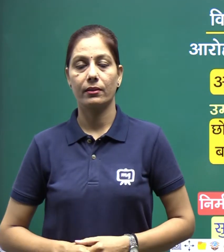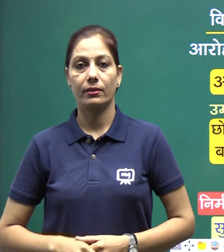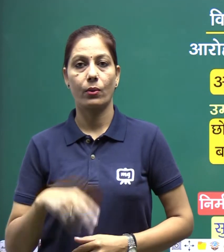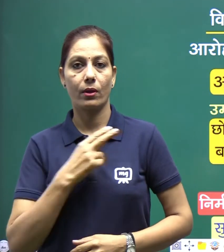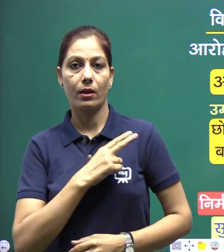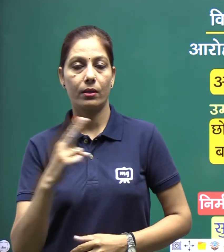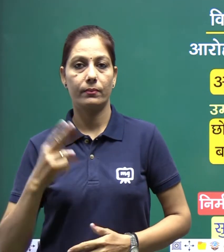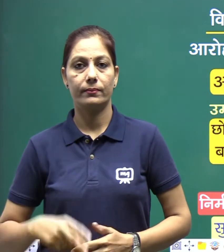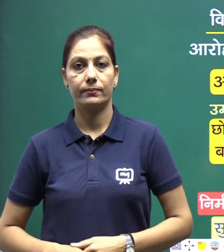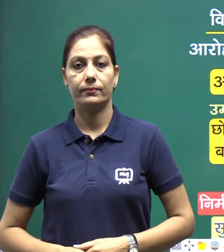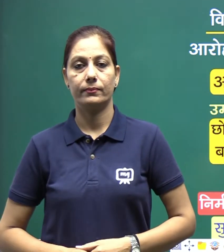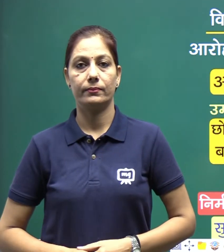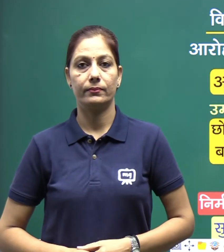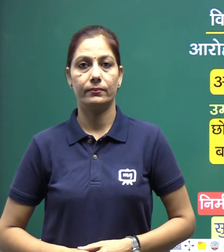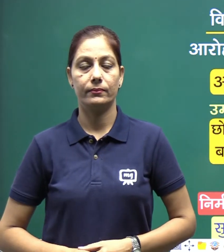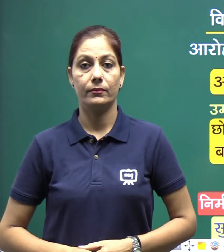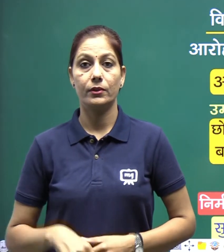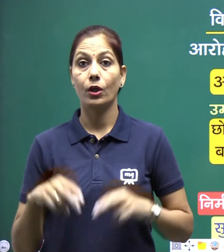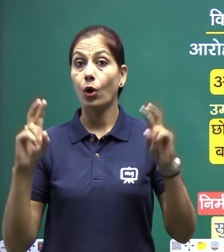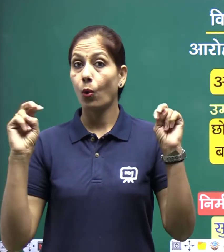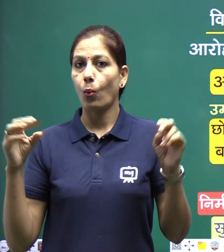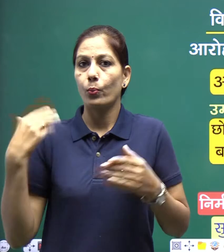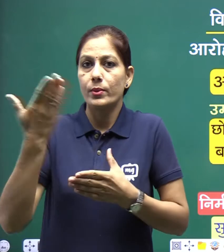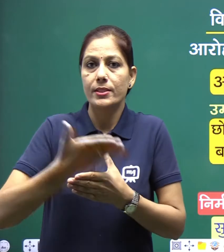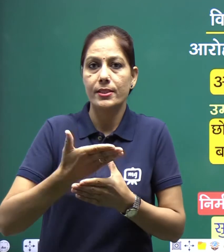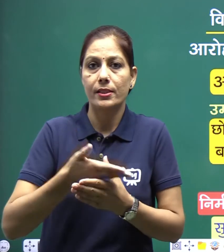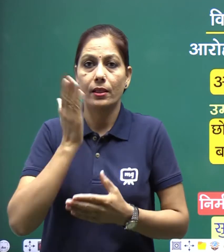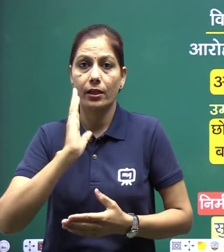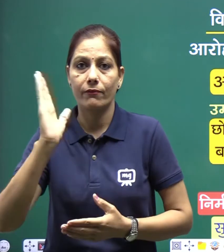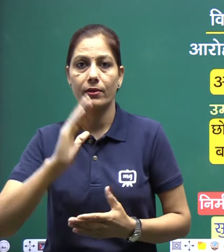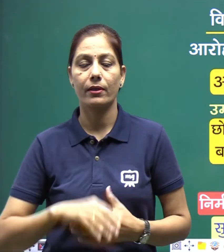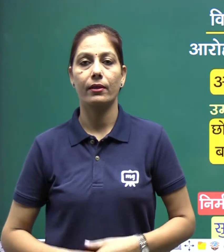उमाशंकर जोशी और इस अध्याय में संकलित कविताएं हैं